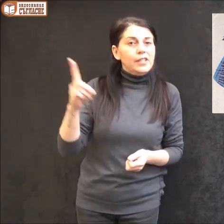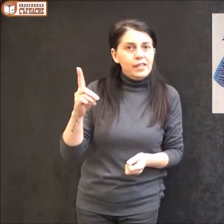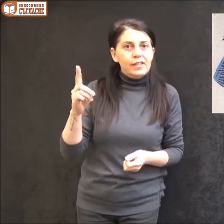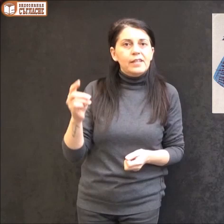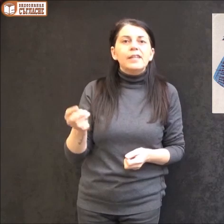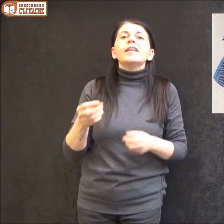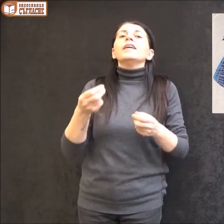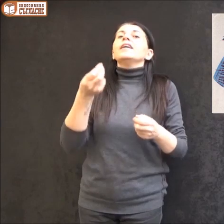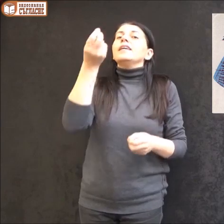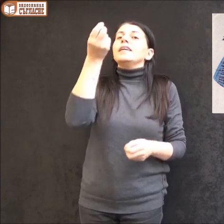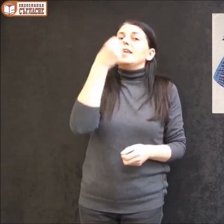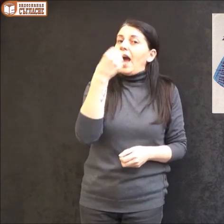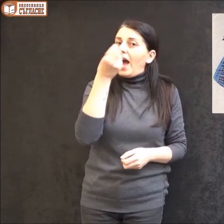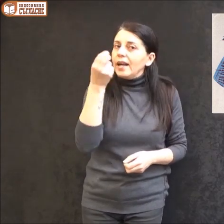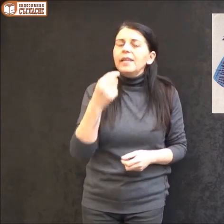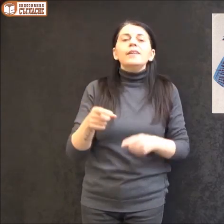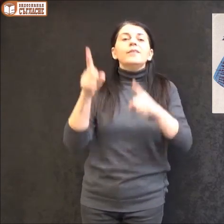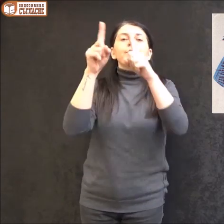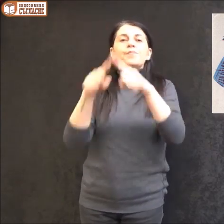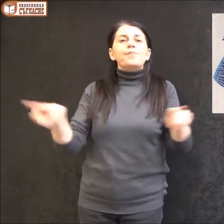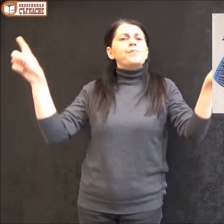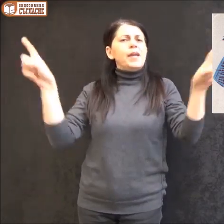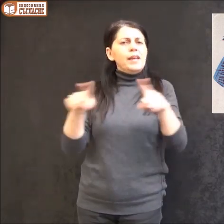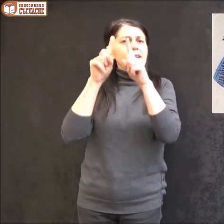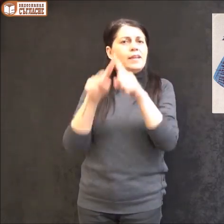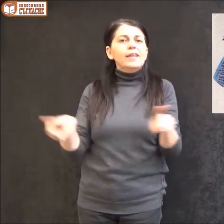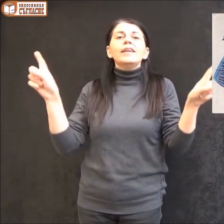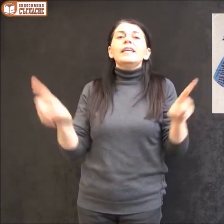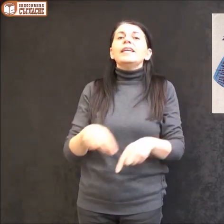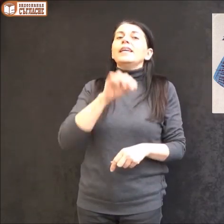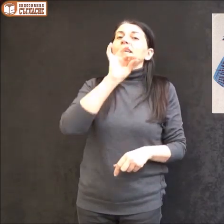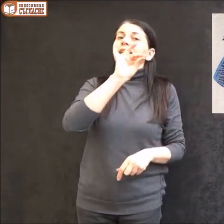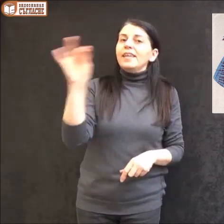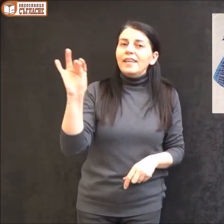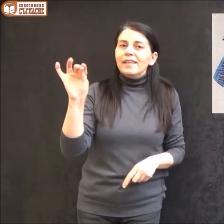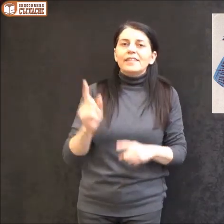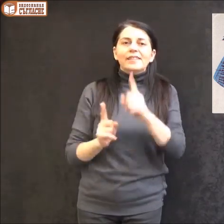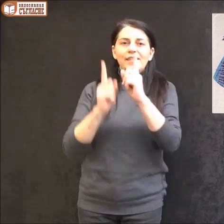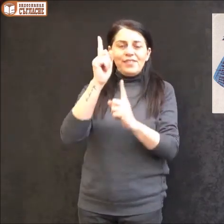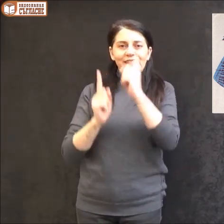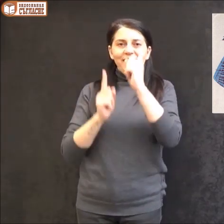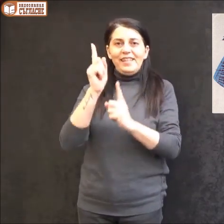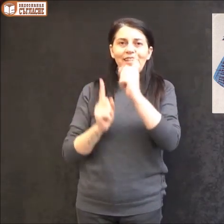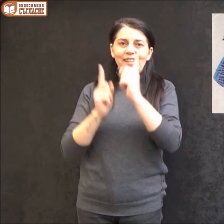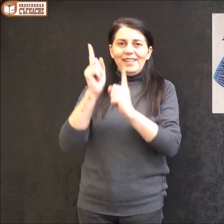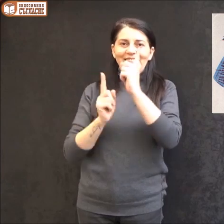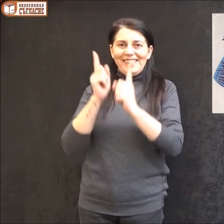3 дни яли, пели и се веселили.